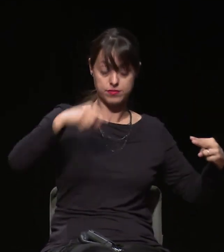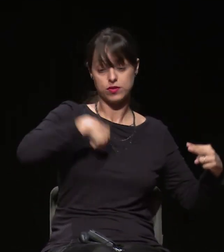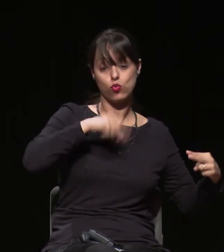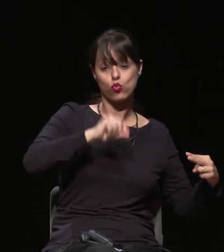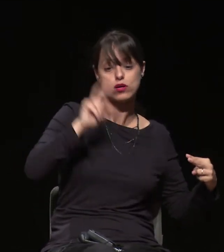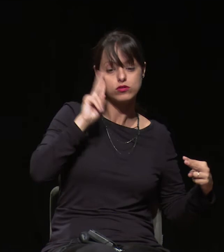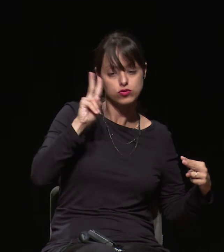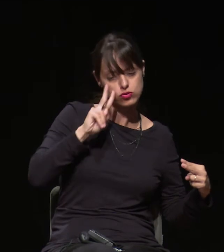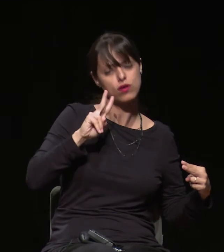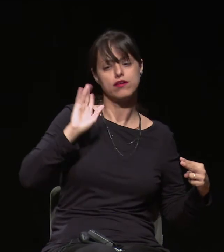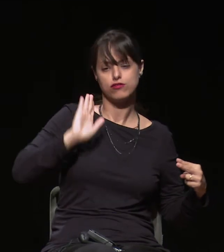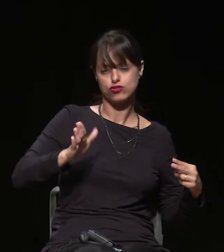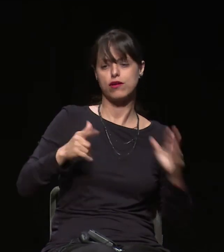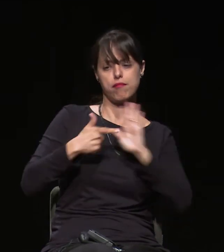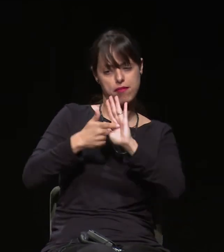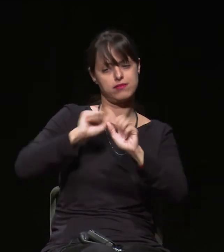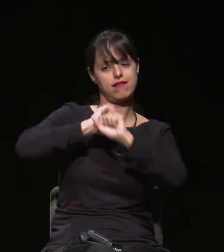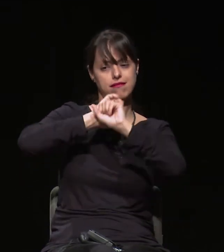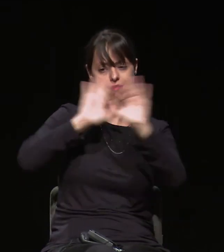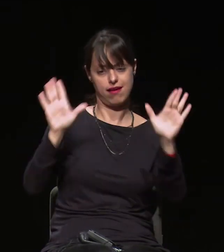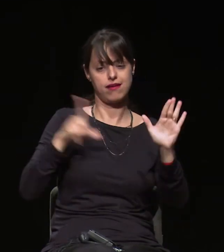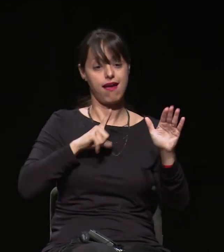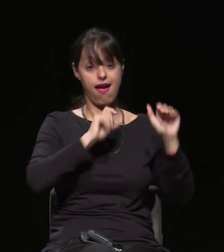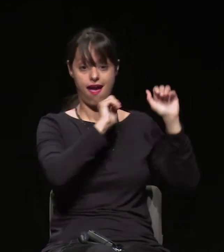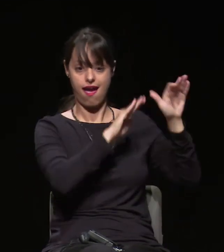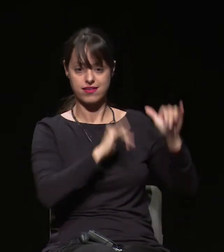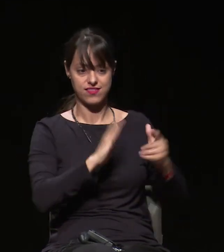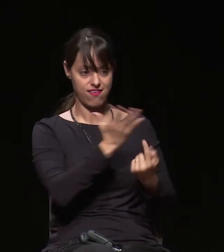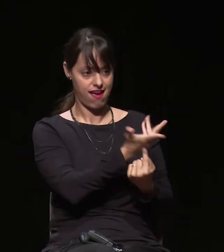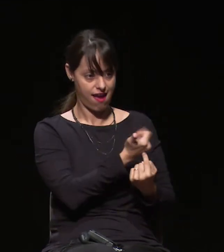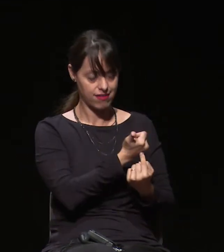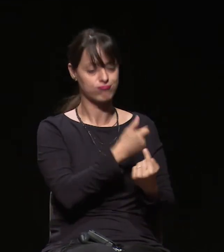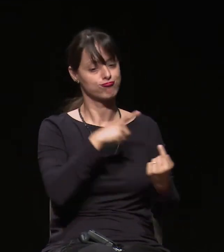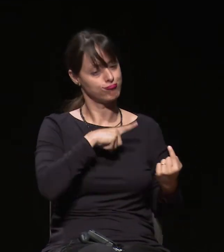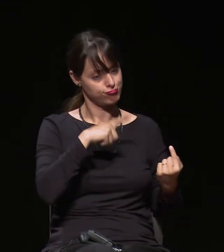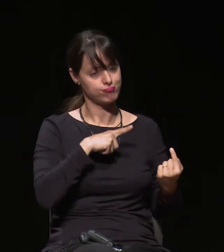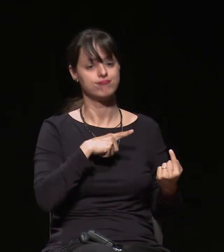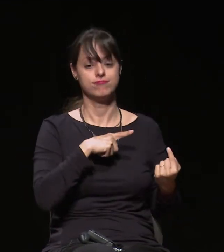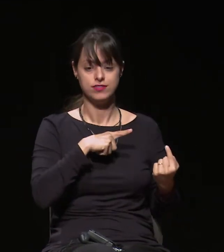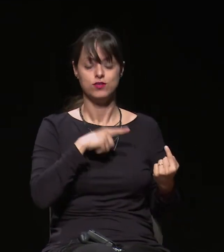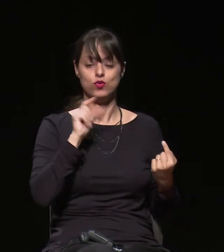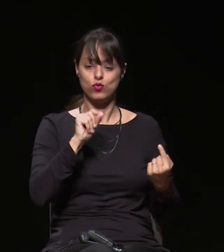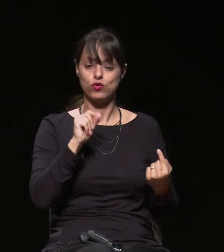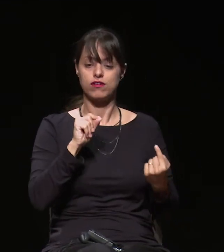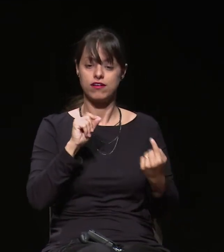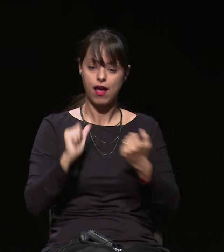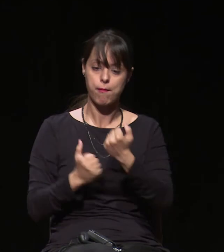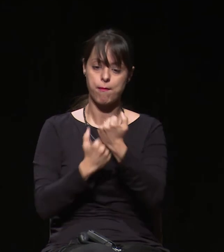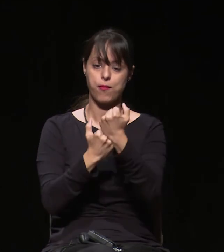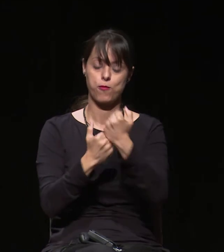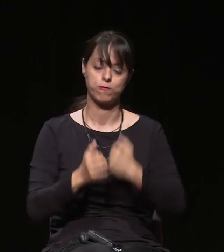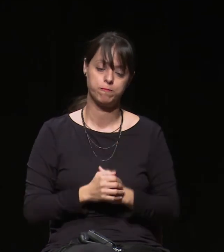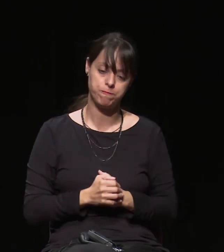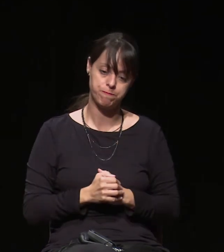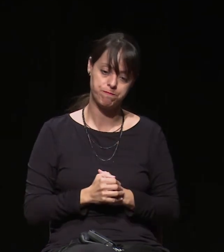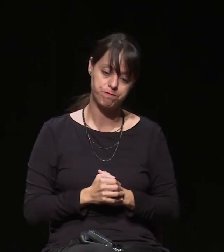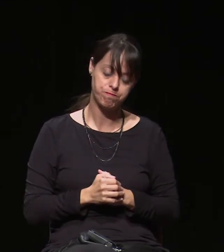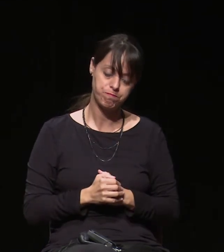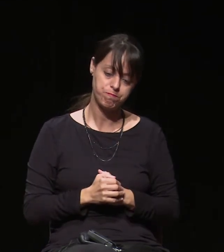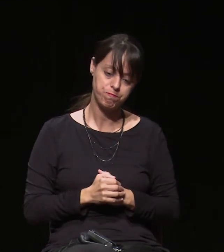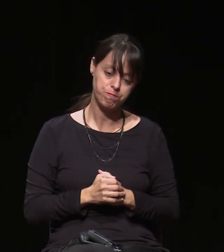políticas claras na composição do seu acervo e na lógica expositiva. Nesse sentido, eu vou